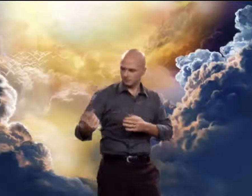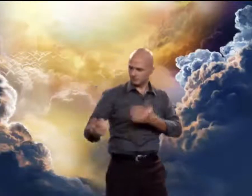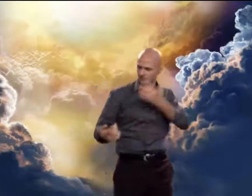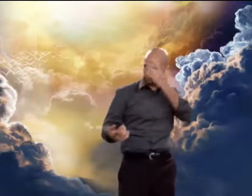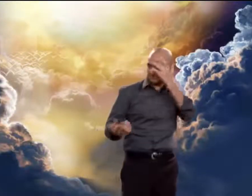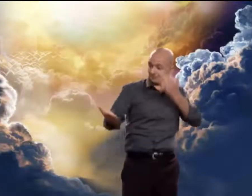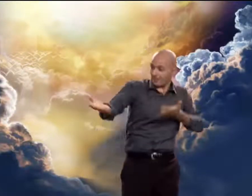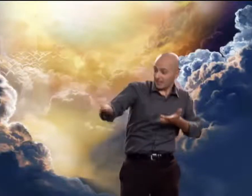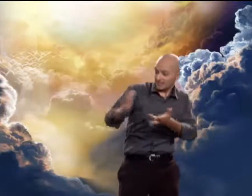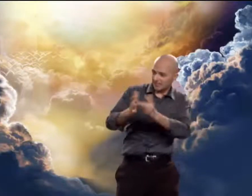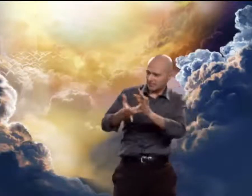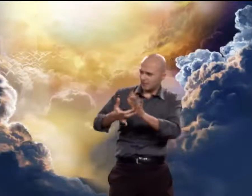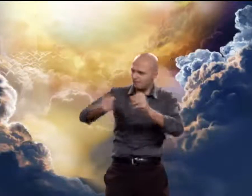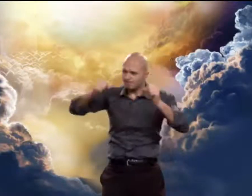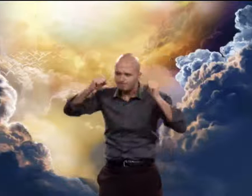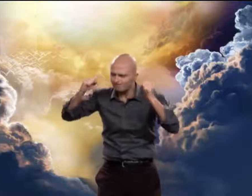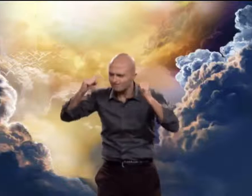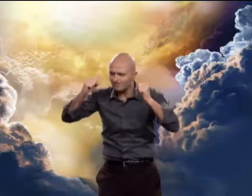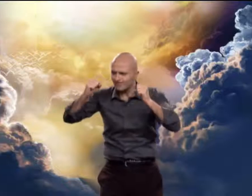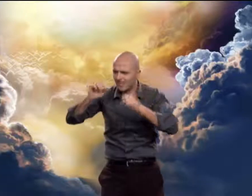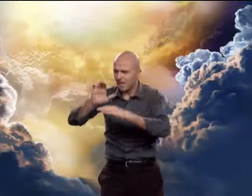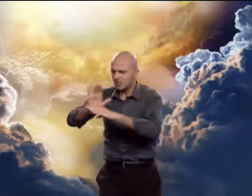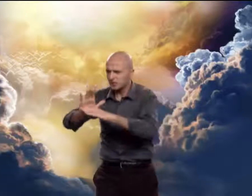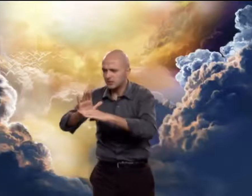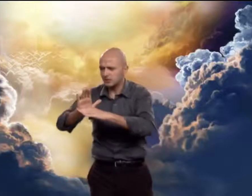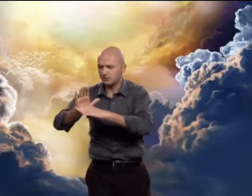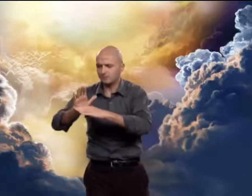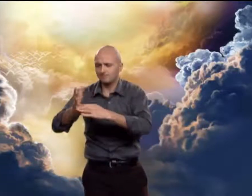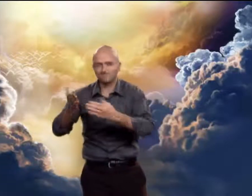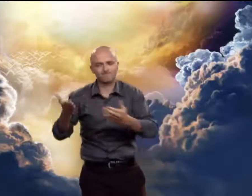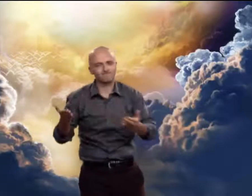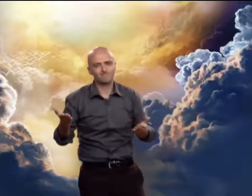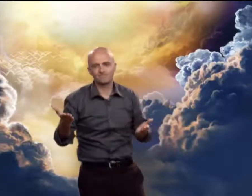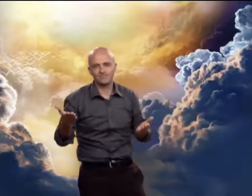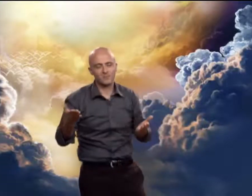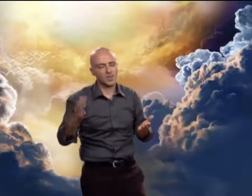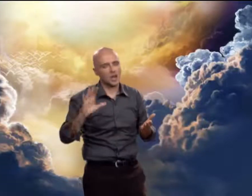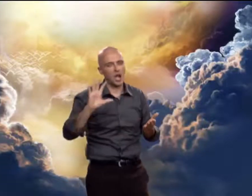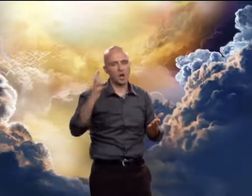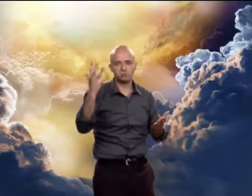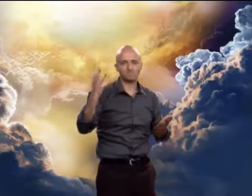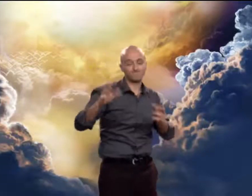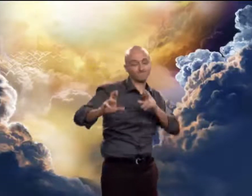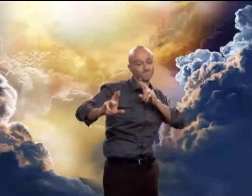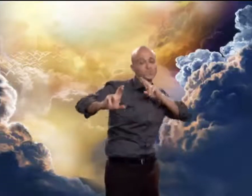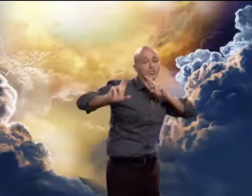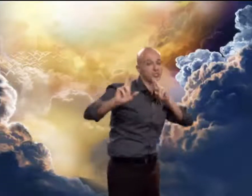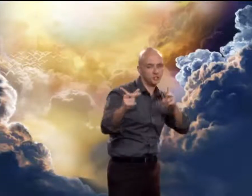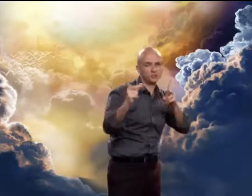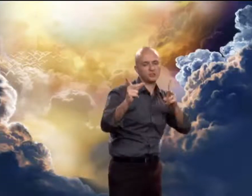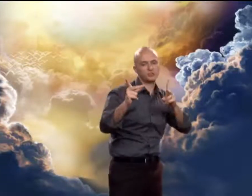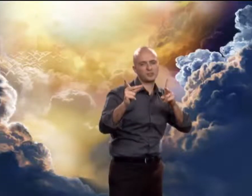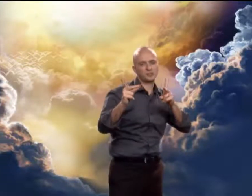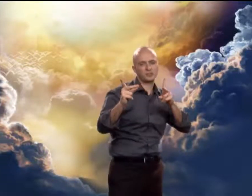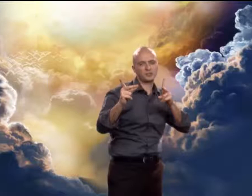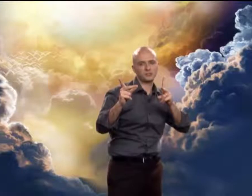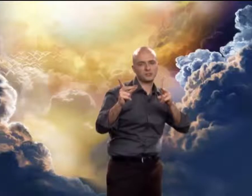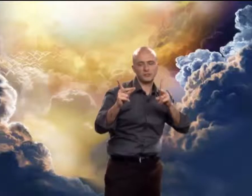a mensagem do céu. Subitamente, a glória celestial inunda toda a planície, ao aparecer uma incontável multidão